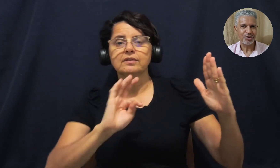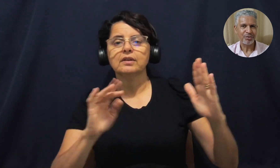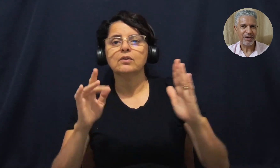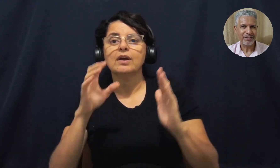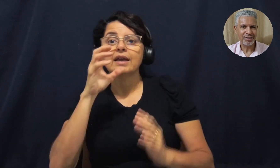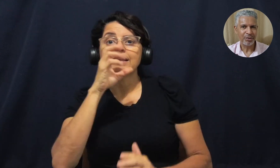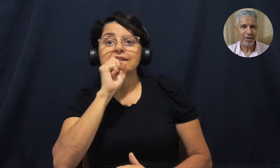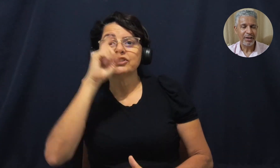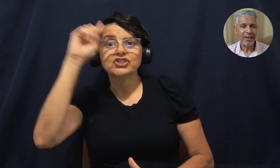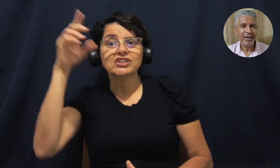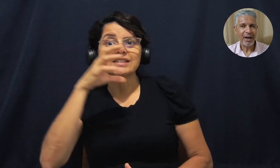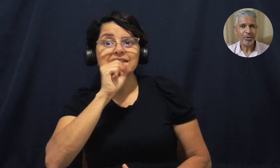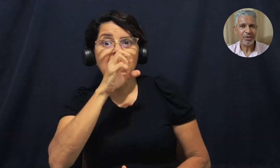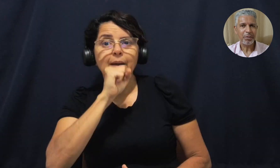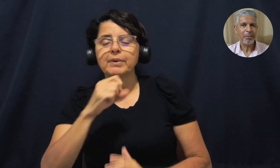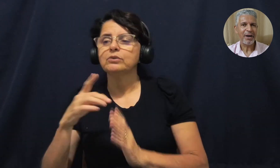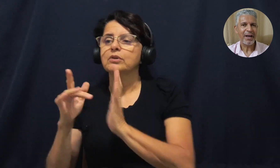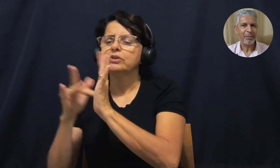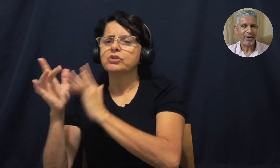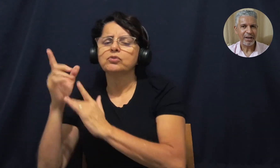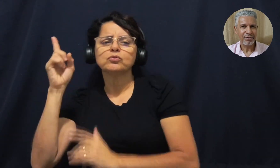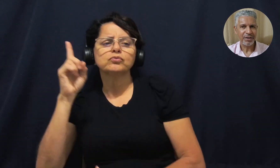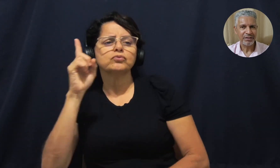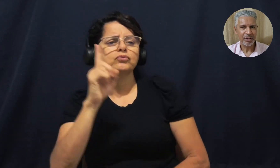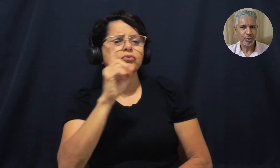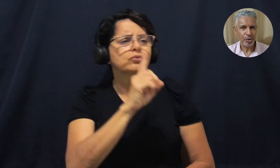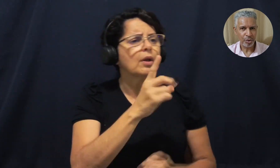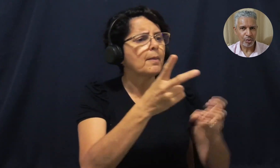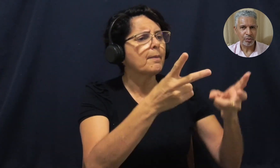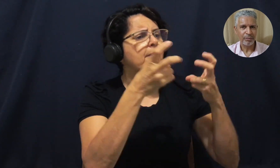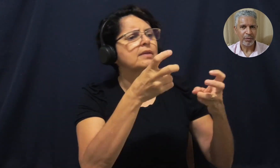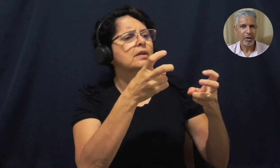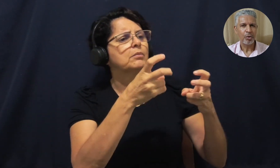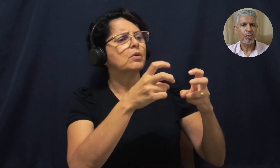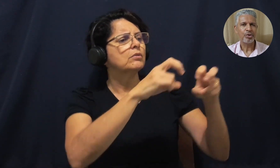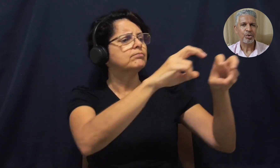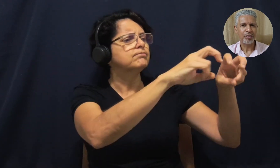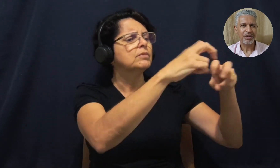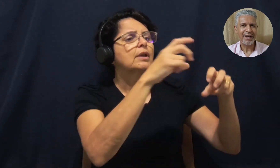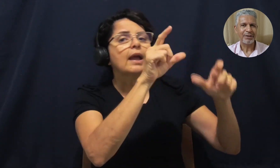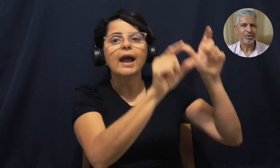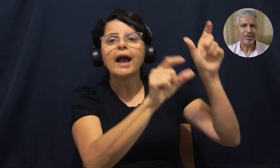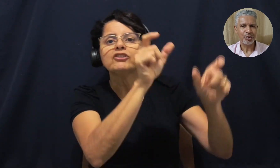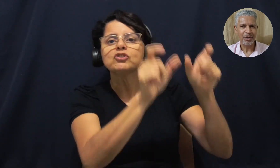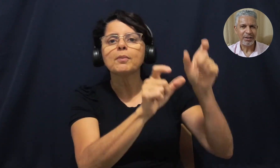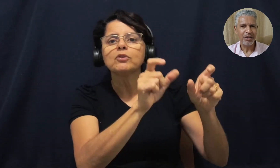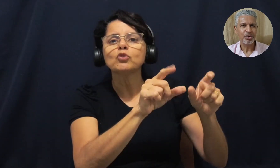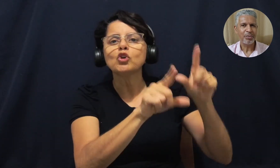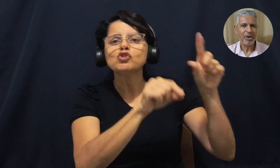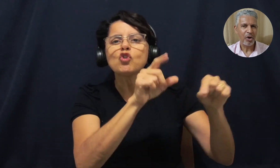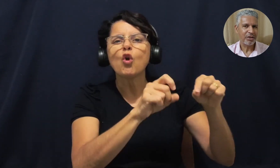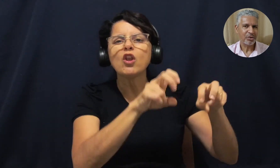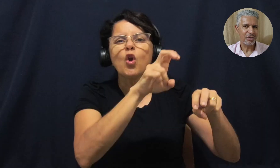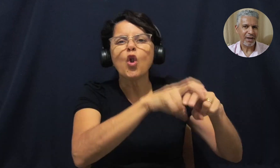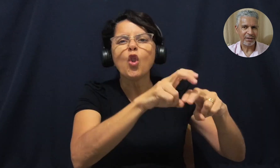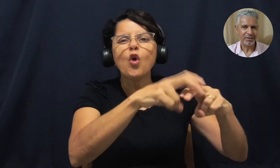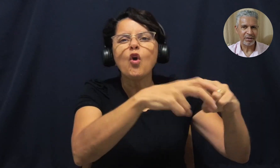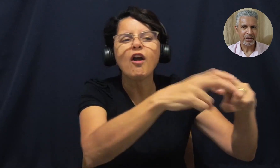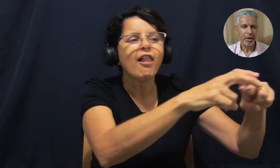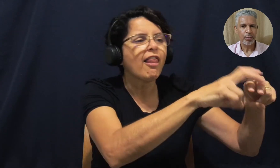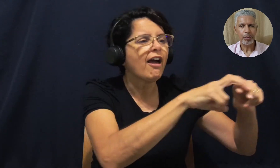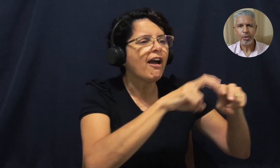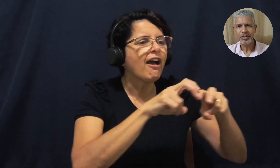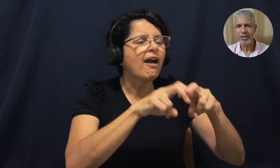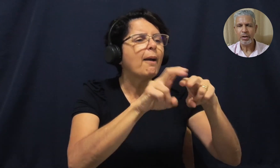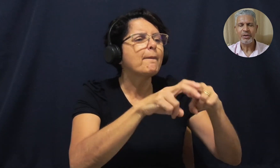na casa de um fariseu e, ao se preparar para a refeição, notou como os convidados escolhiam os melhores